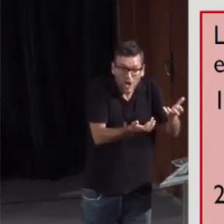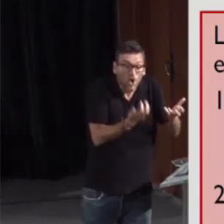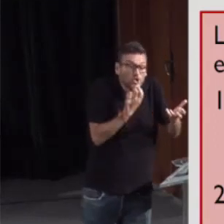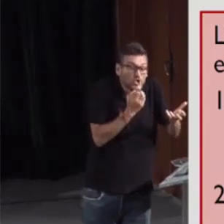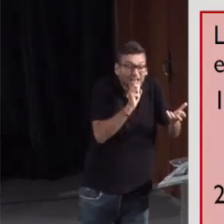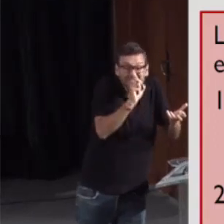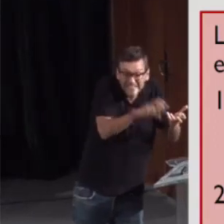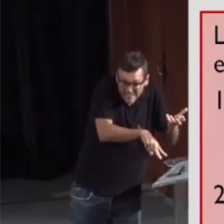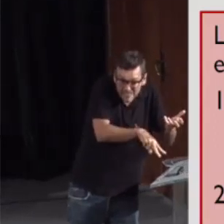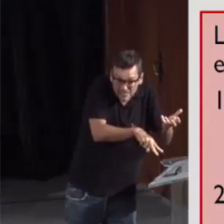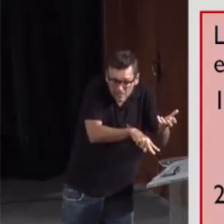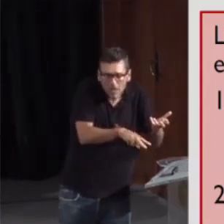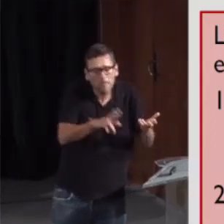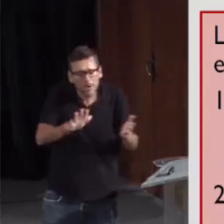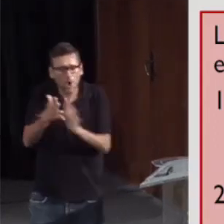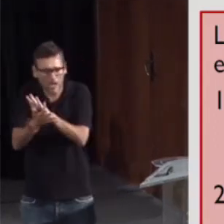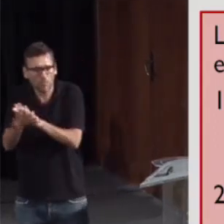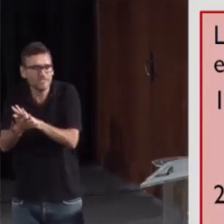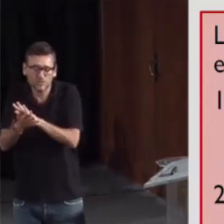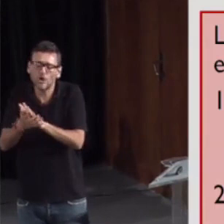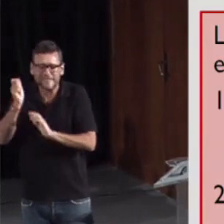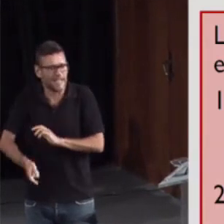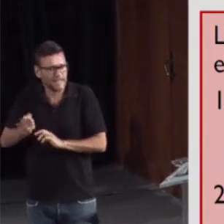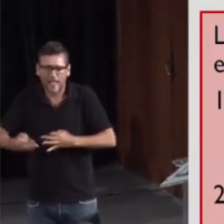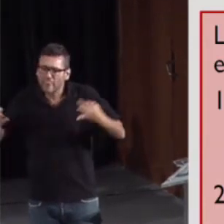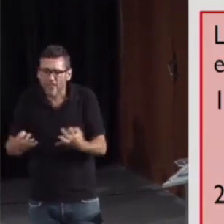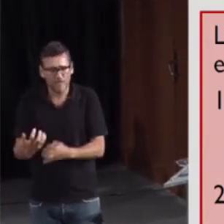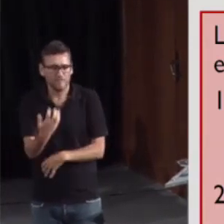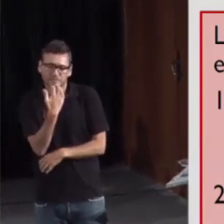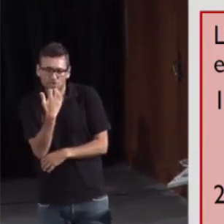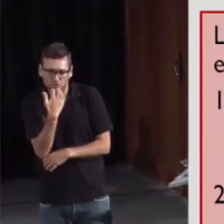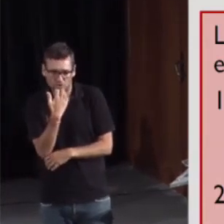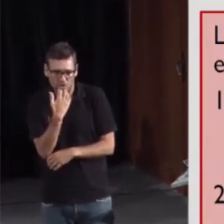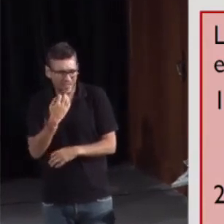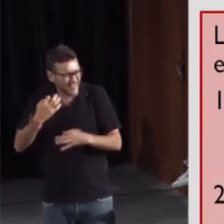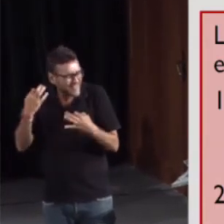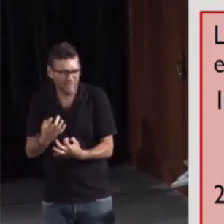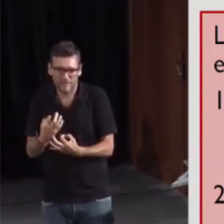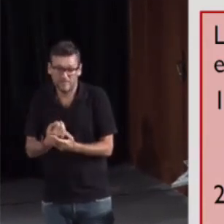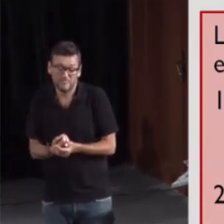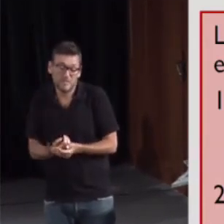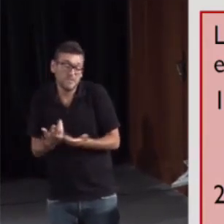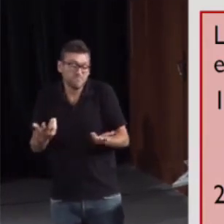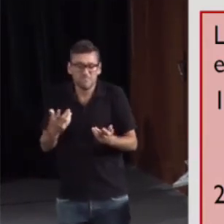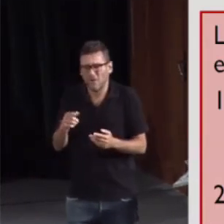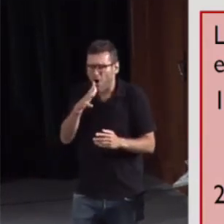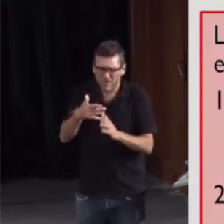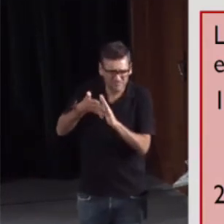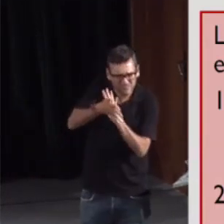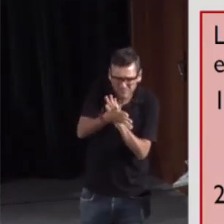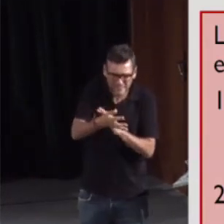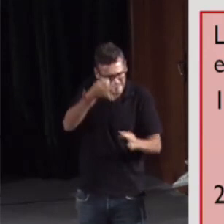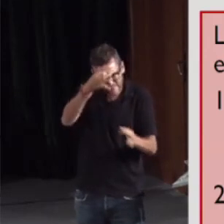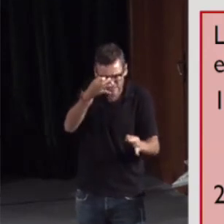Ángel comenta que en el español hay frases que se expresan sin condicional, pero no así en la lengua de signos.